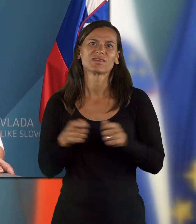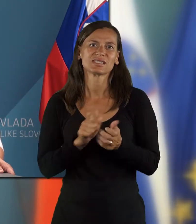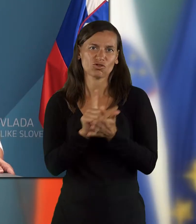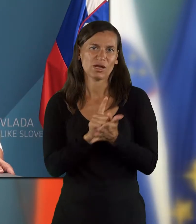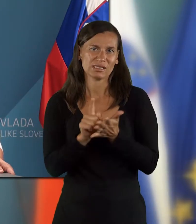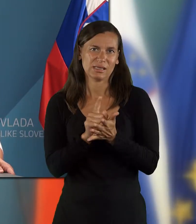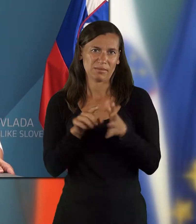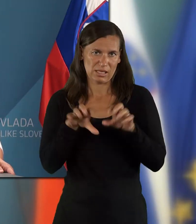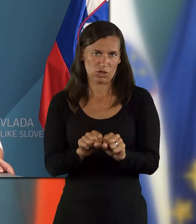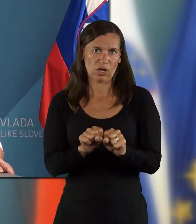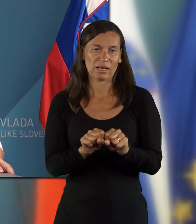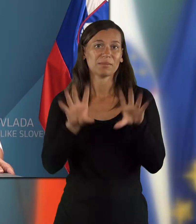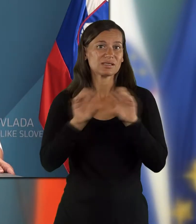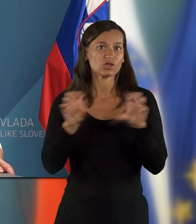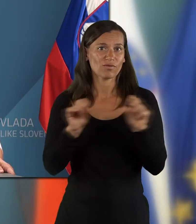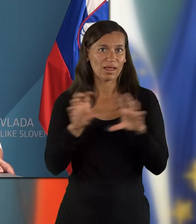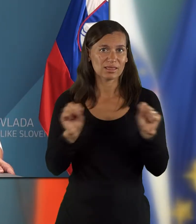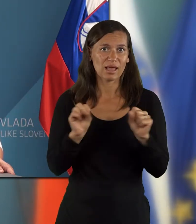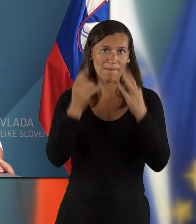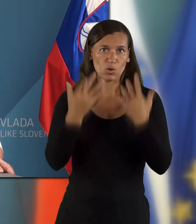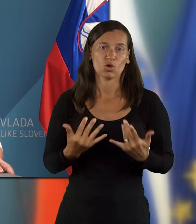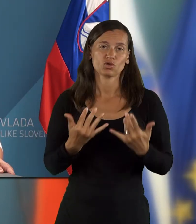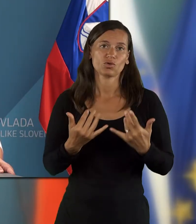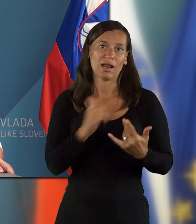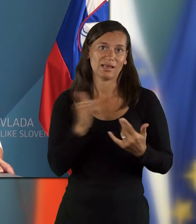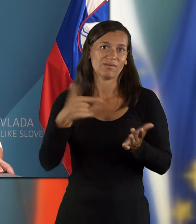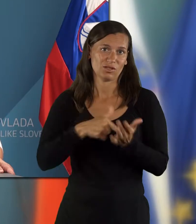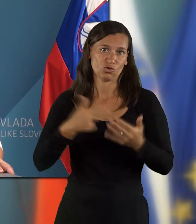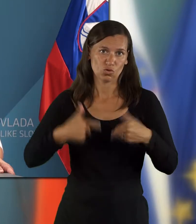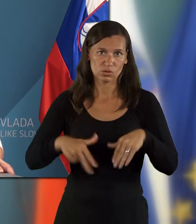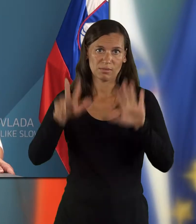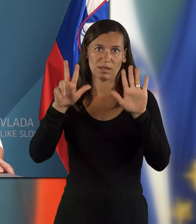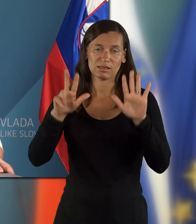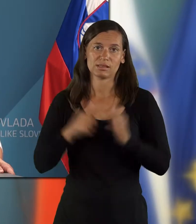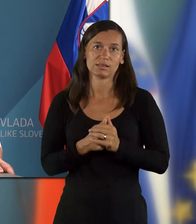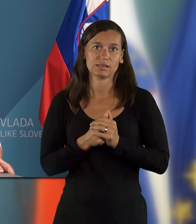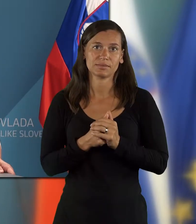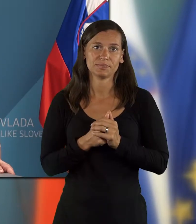začasnim zadržanjem izvrševanja proračuna 2018.